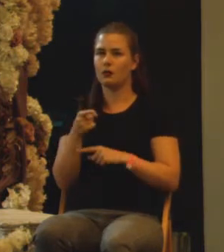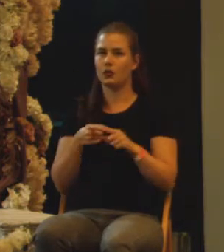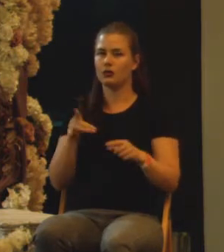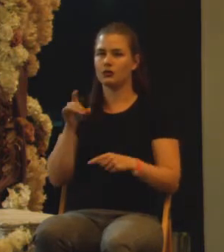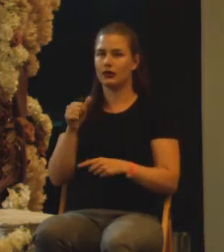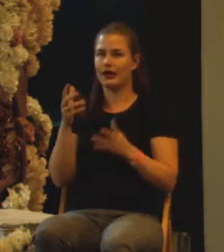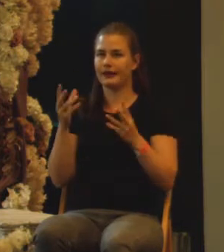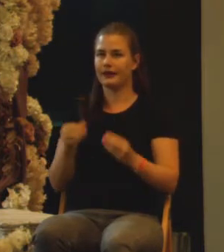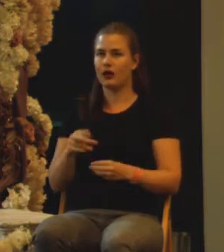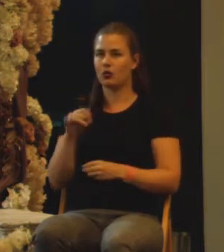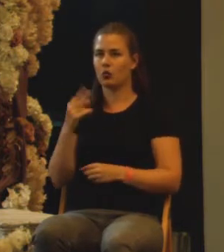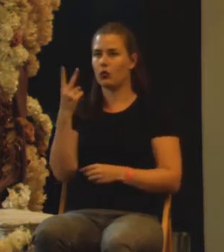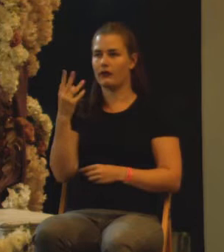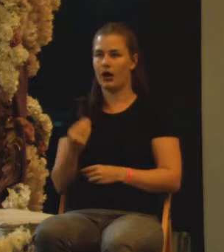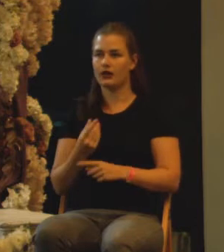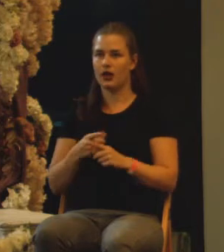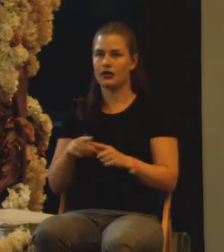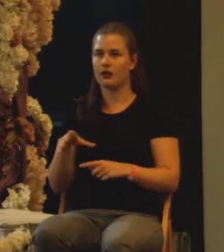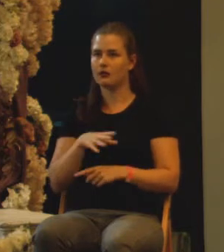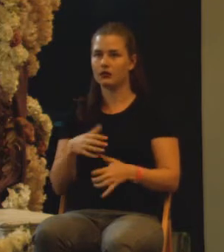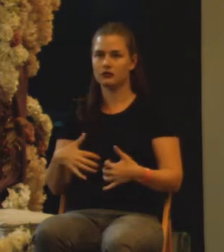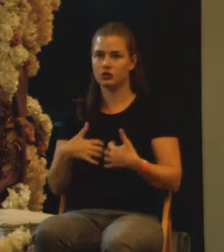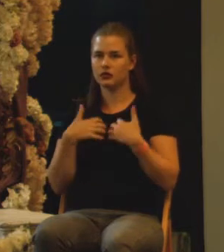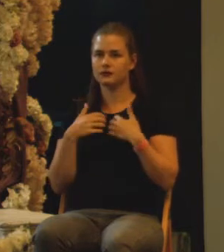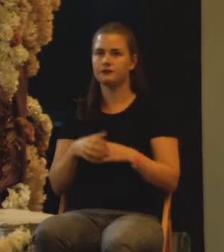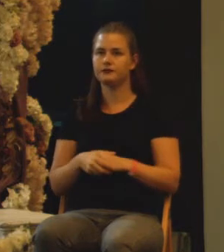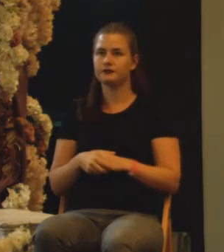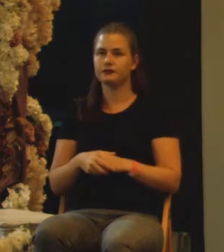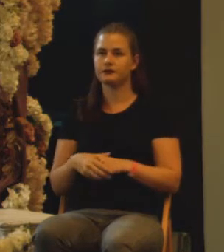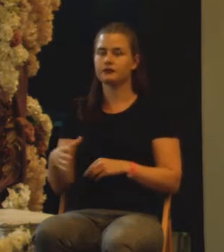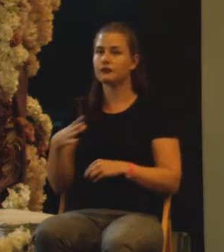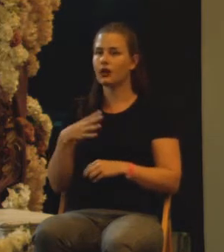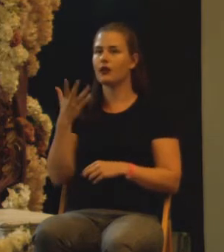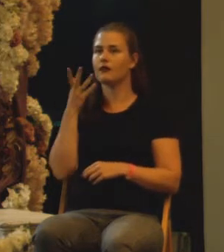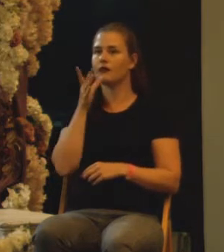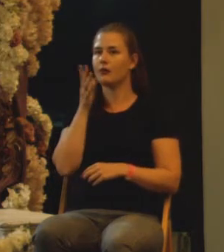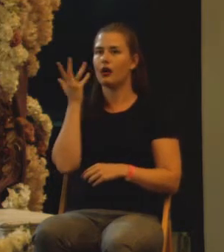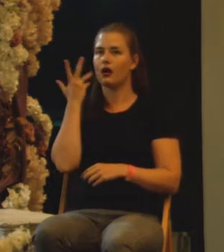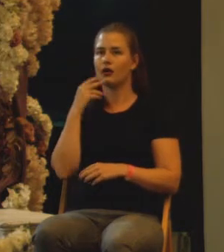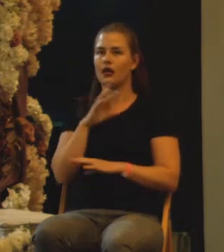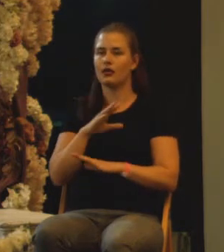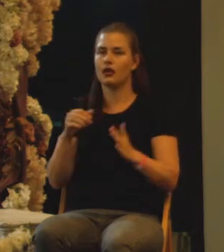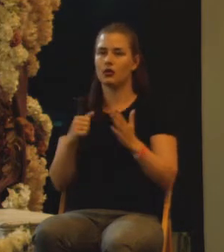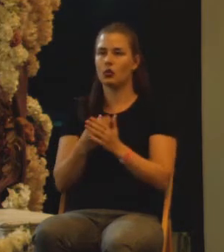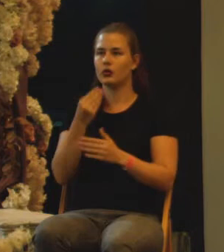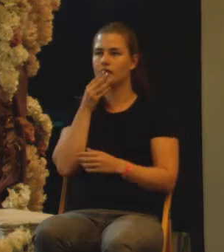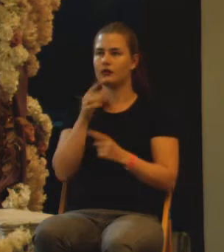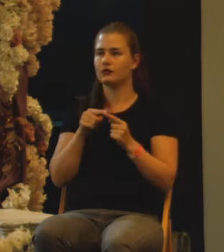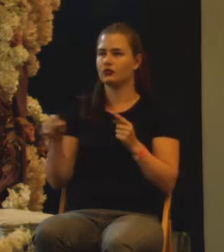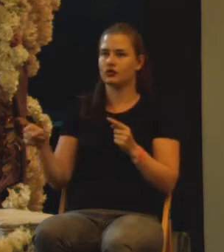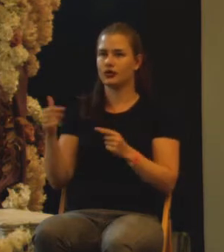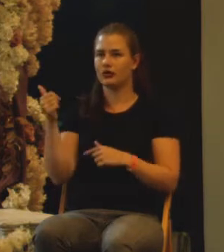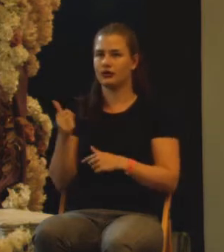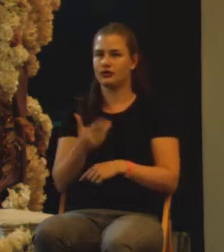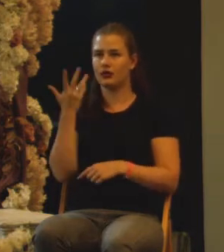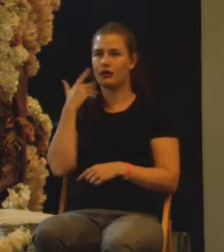ну, два дня, но это ужасно было. Было время, когда я не доедала в течение недель, когда я